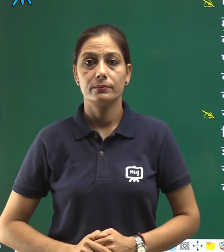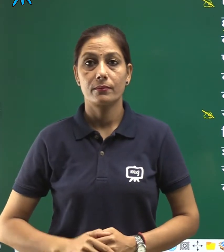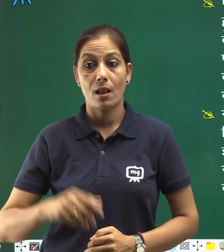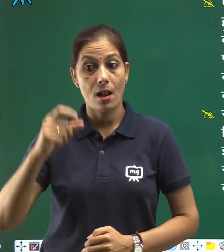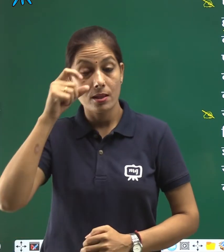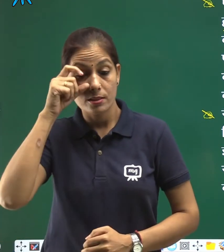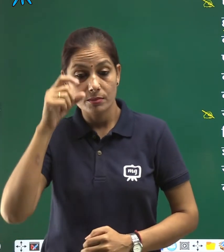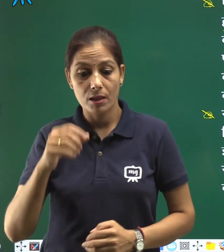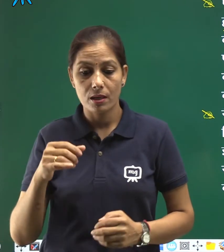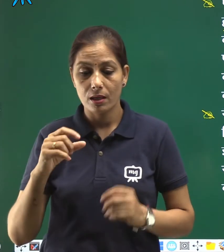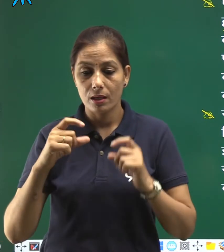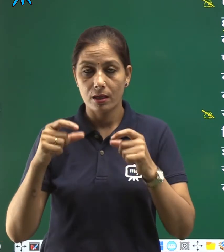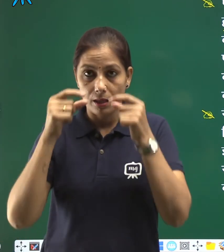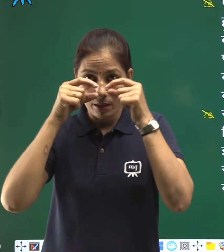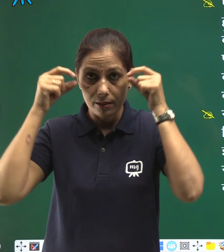चश्मा नहीं लगा पाया।